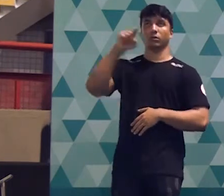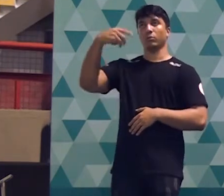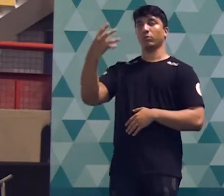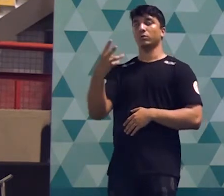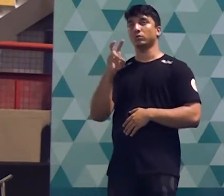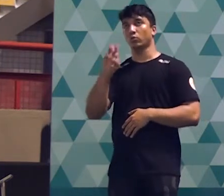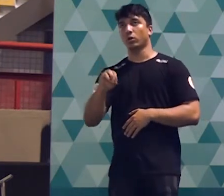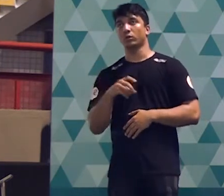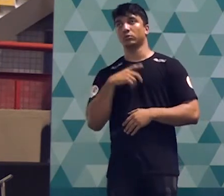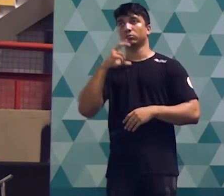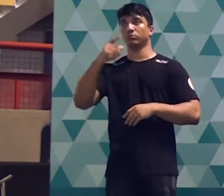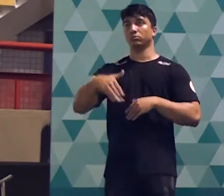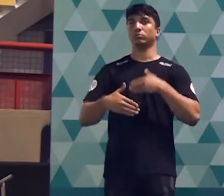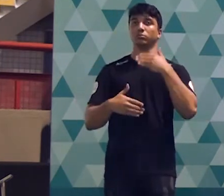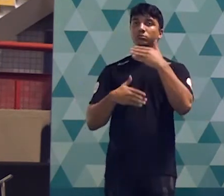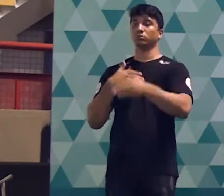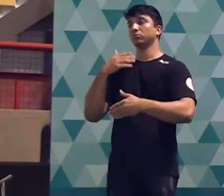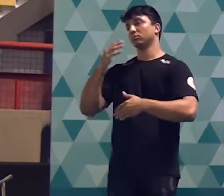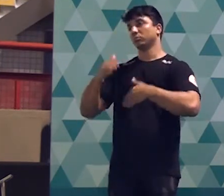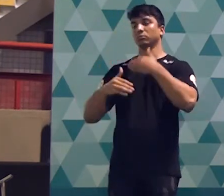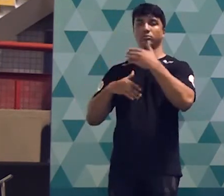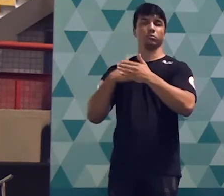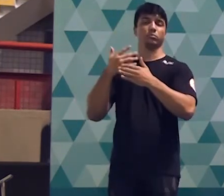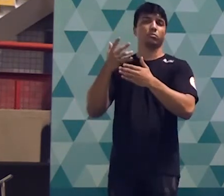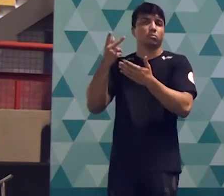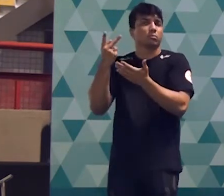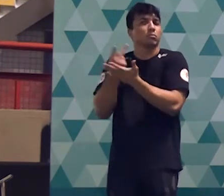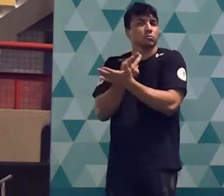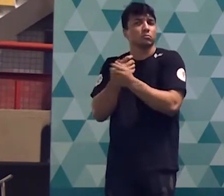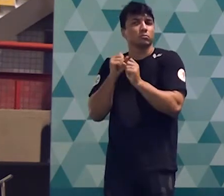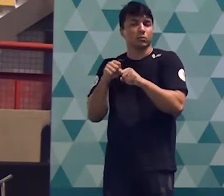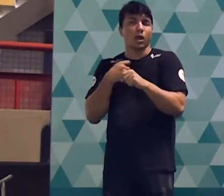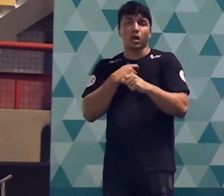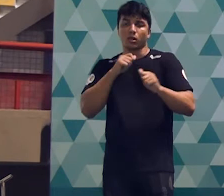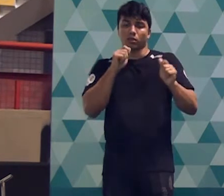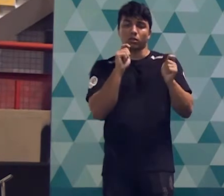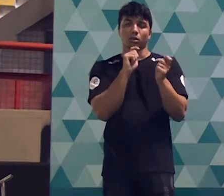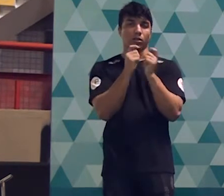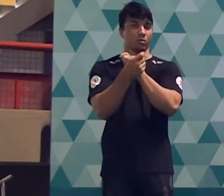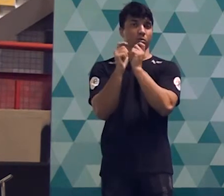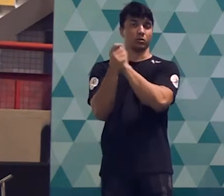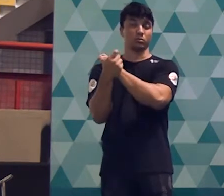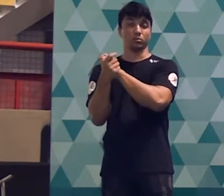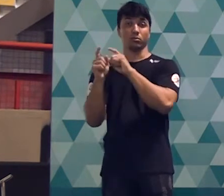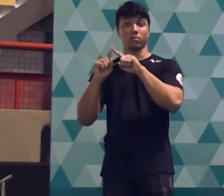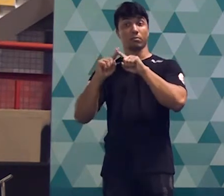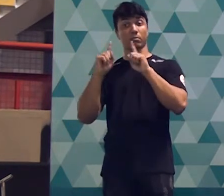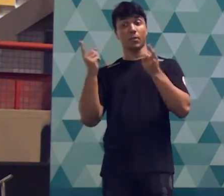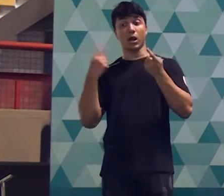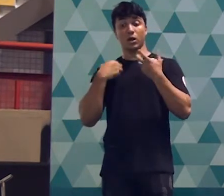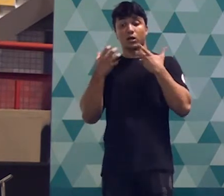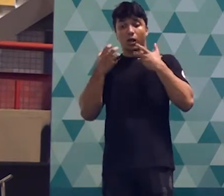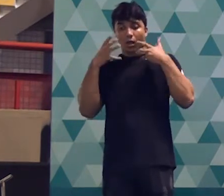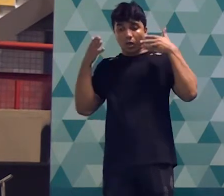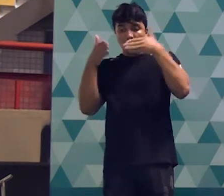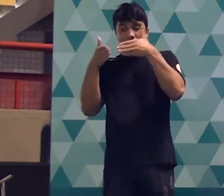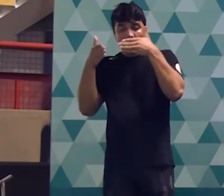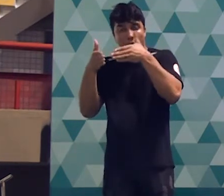passo 50, eu vou aumentando a minha série. Tudo bem, isso acontece, para vocês se adaptando. Mas nessa busca de